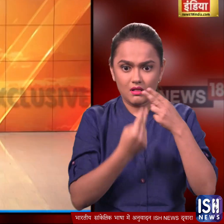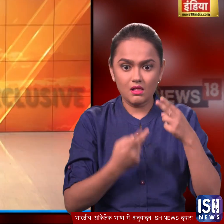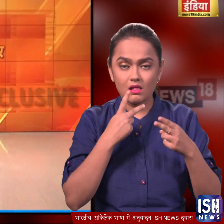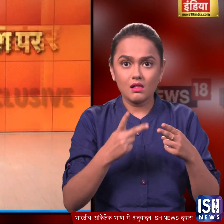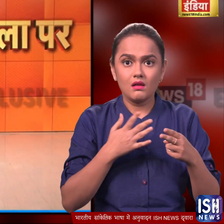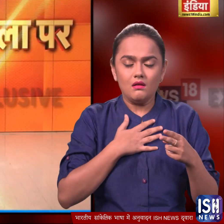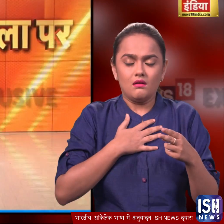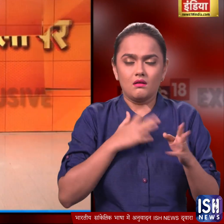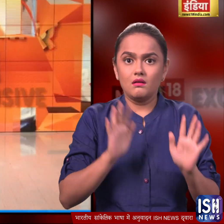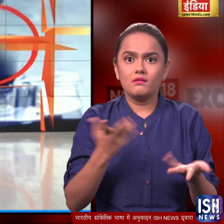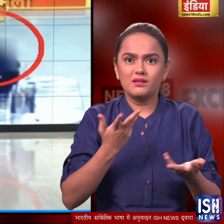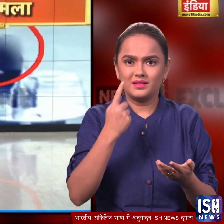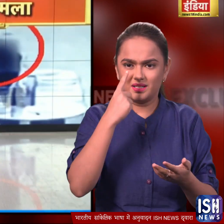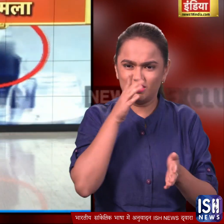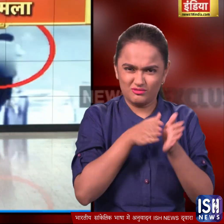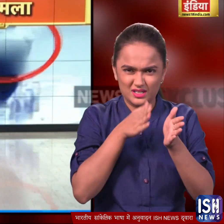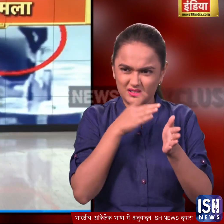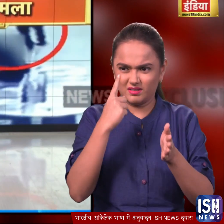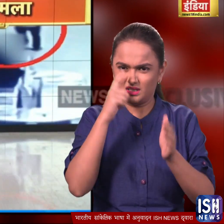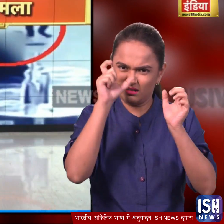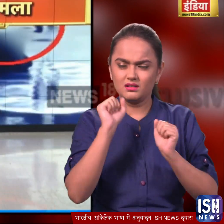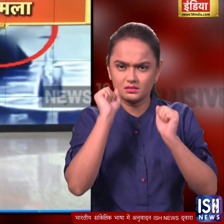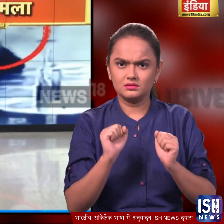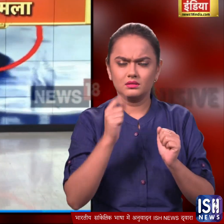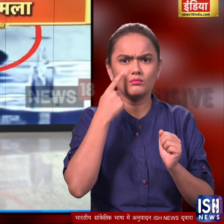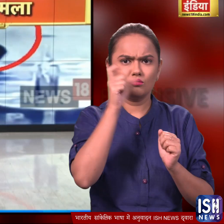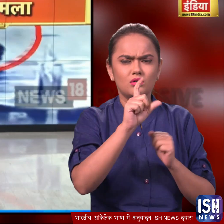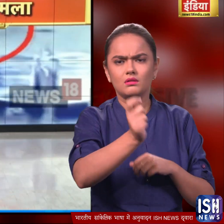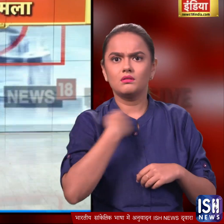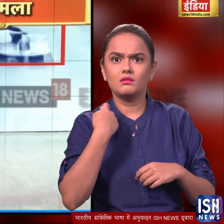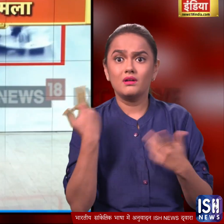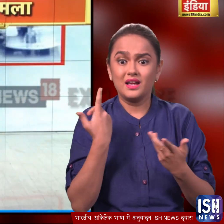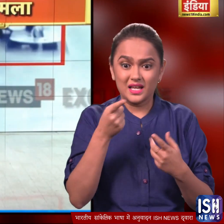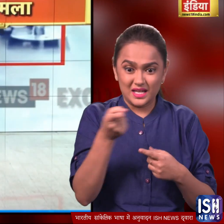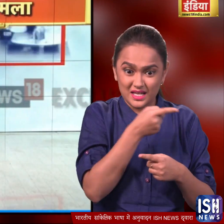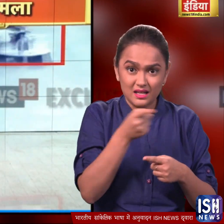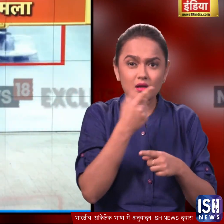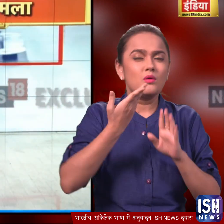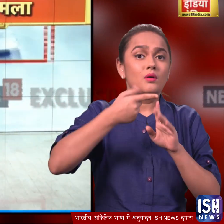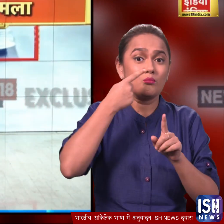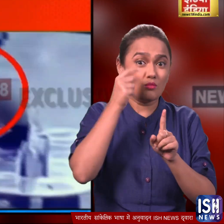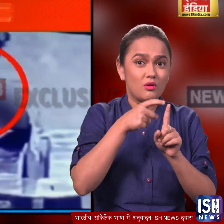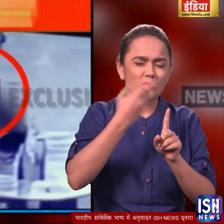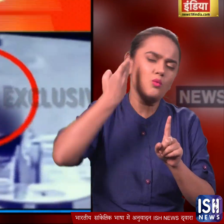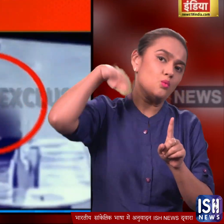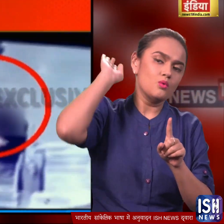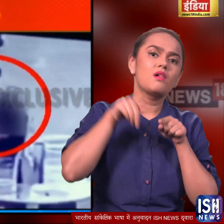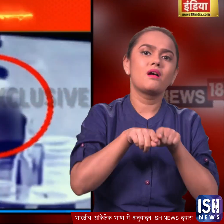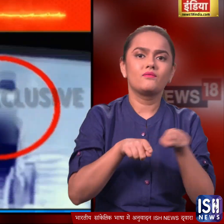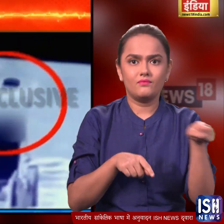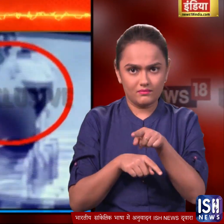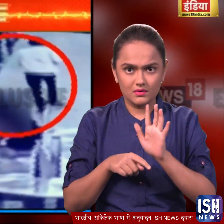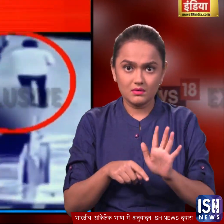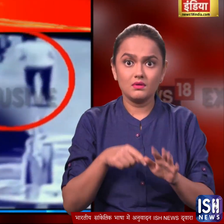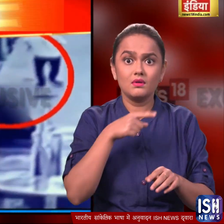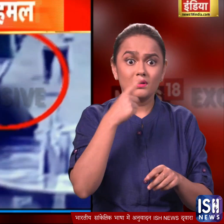आया। वहां रेलवे स्टेशन पर बैठी एक महिला को एक आदमी ने चाकू मार दिया। बताया गया कि हमलावर महिला का पूर्व प्रेमी था,